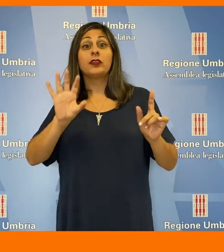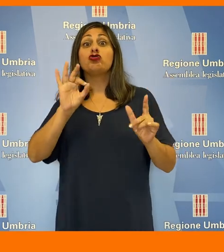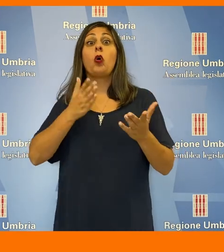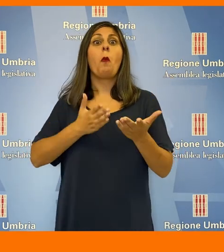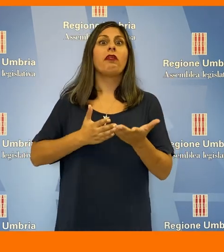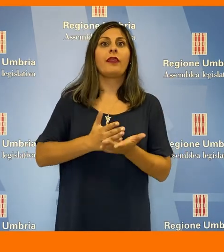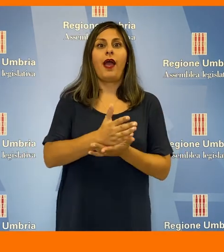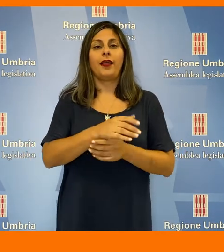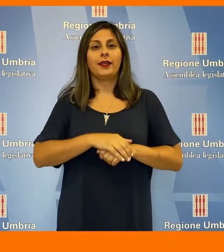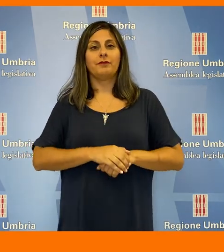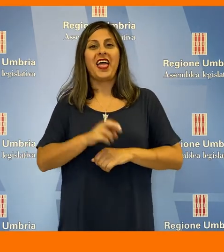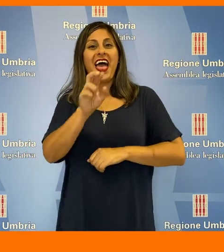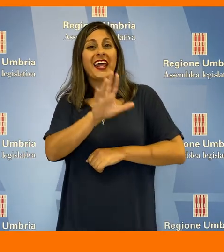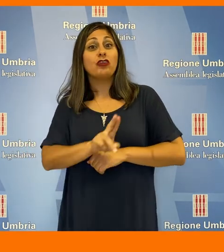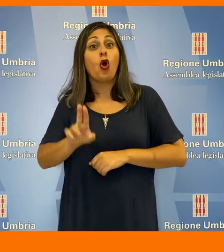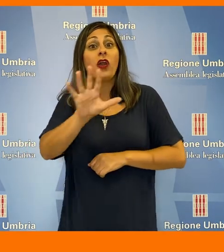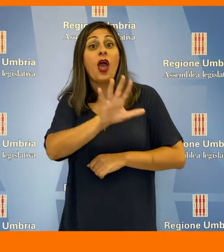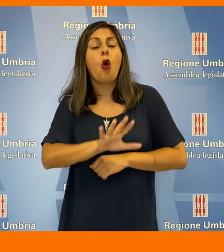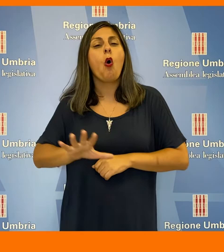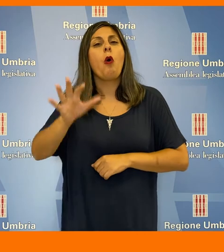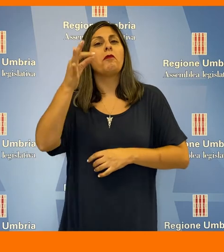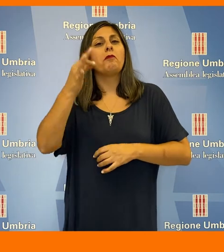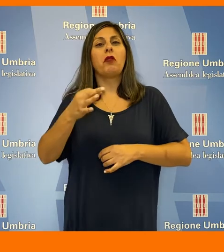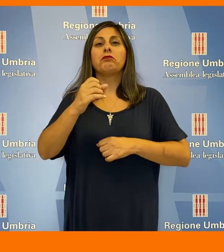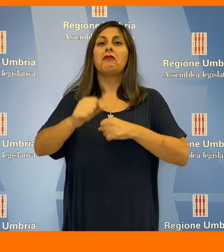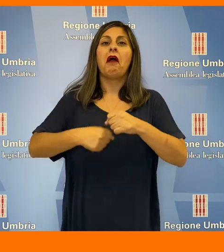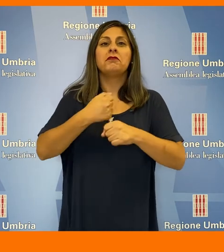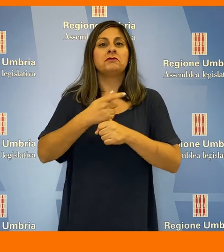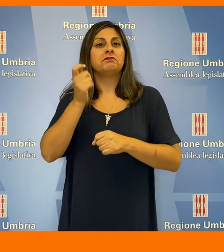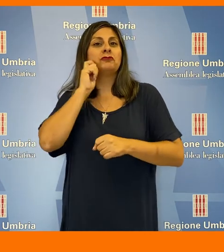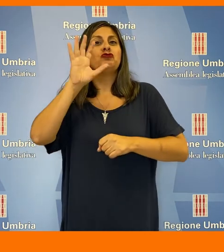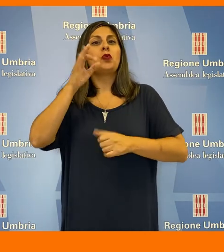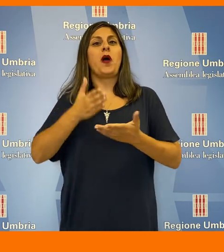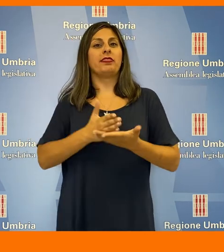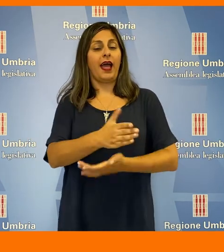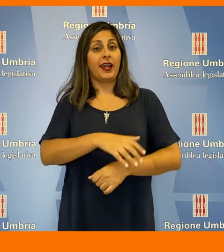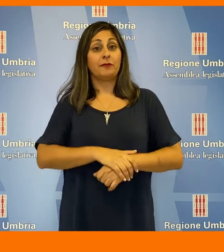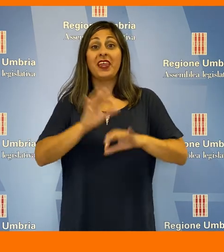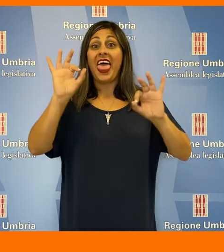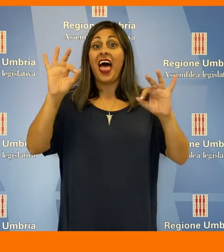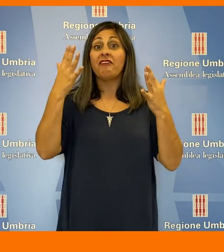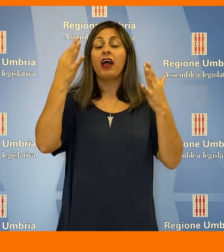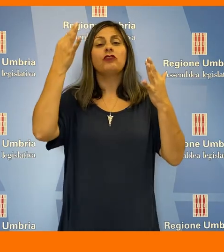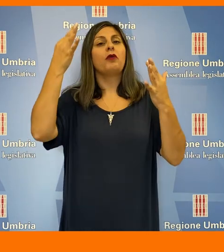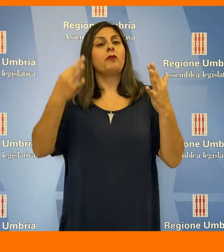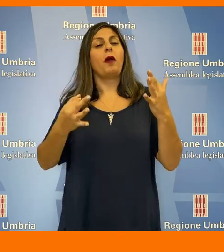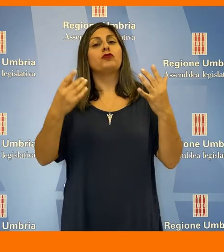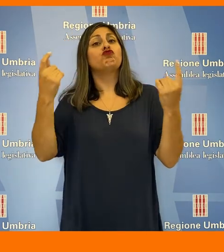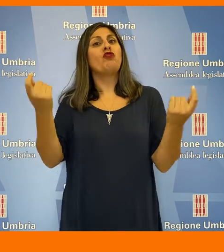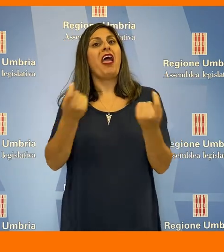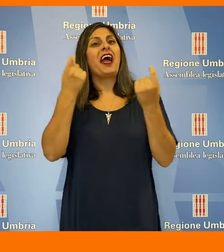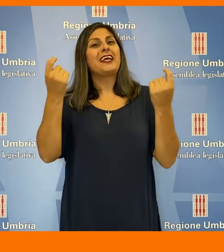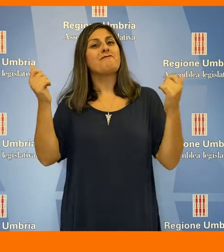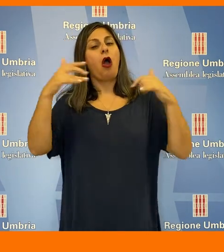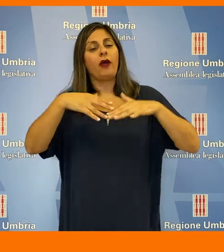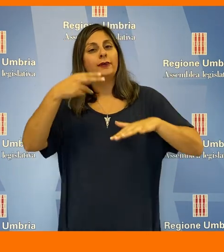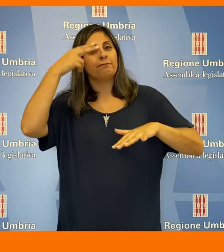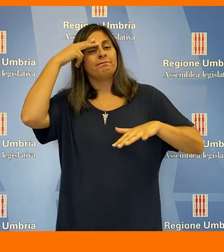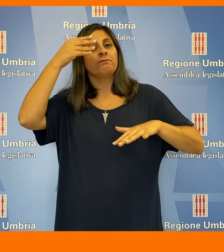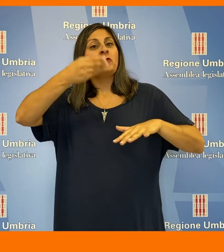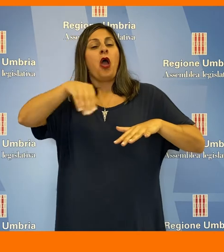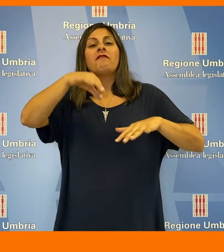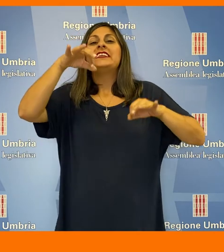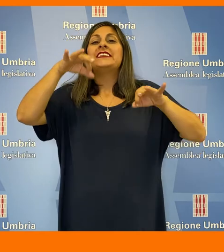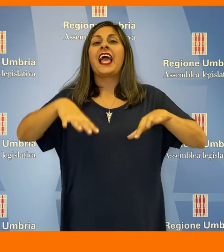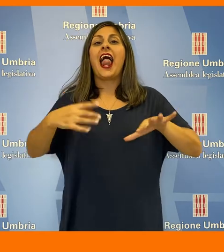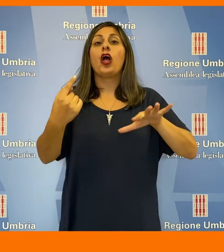1970-2020, 50 anni. La regione dell'Umbria compie 50 anni, l'evento è stato ricordato anche con una cerimonia